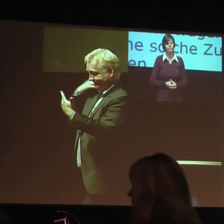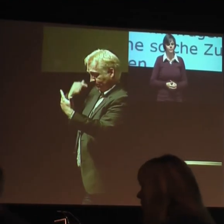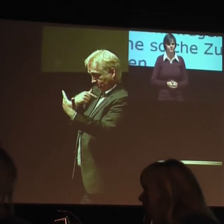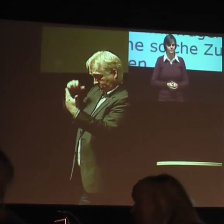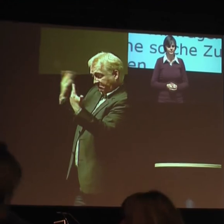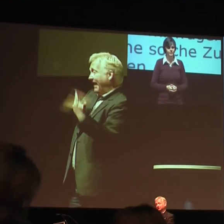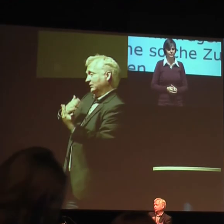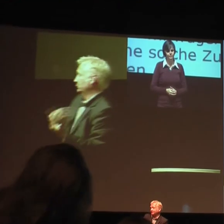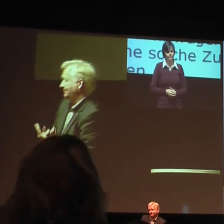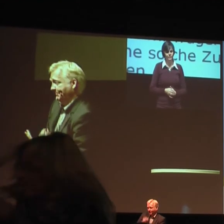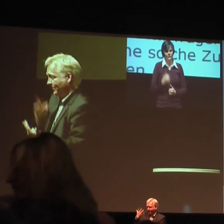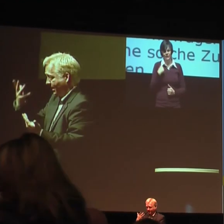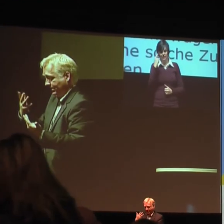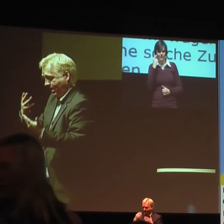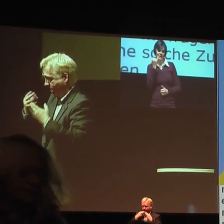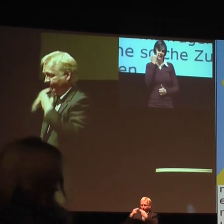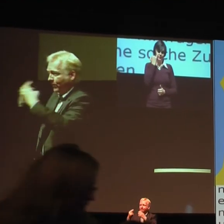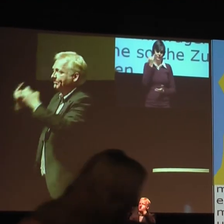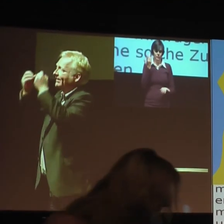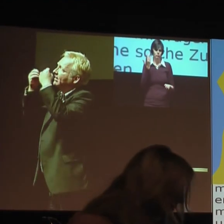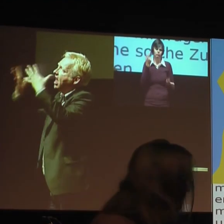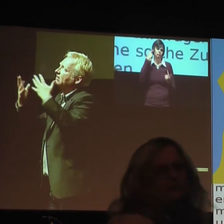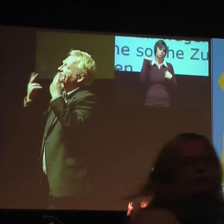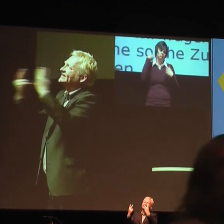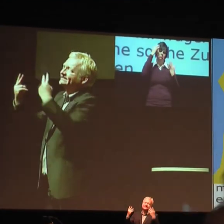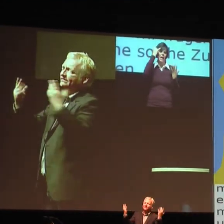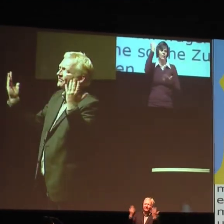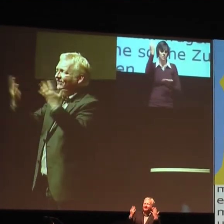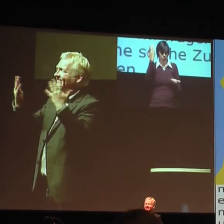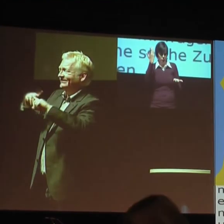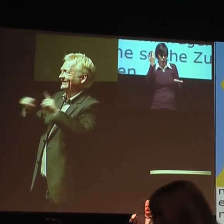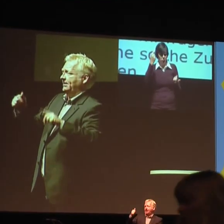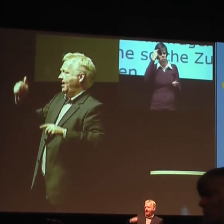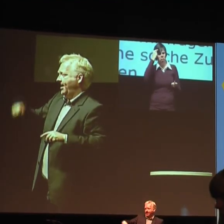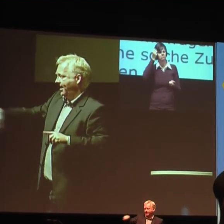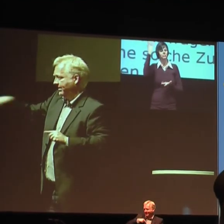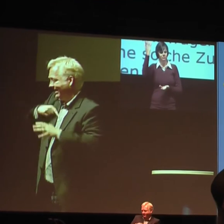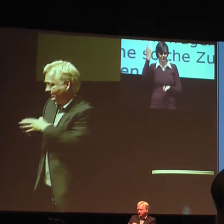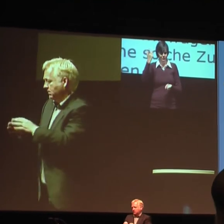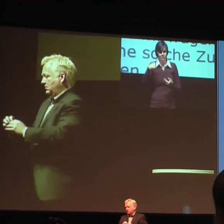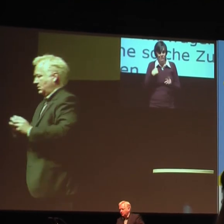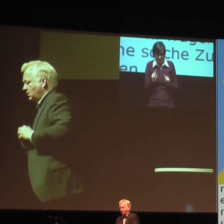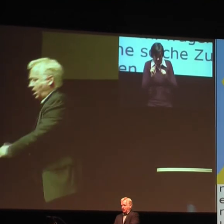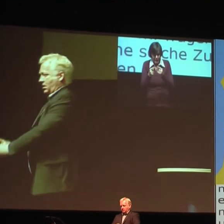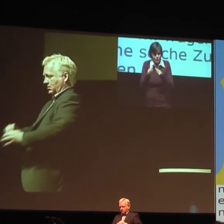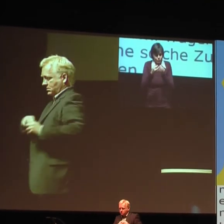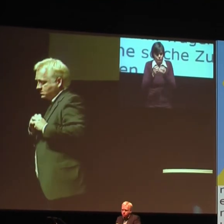Pädagogen. Und das wäre jetzt so meine spontane Antwort. Und vielleicht ist es tatsächlich möglich, dass die Deutsche CI